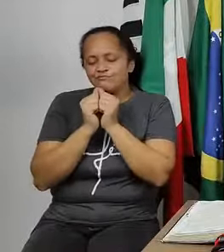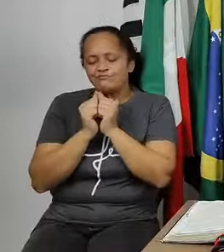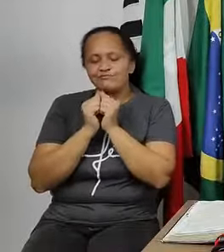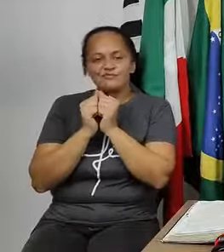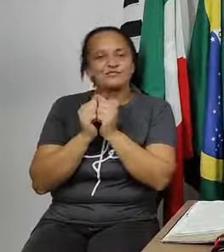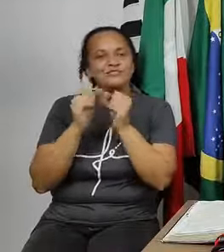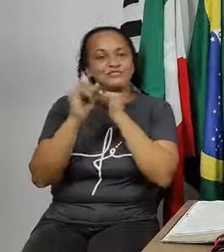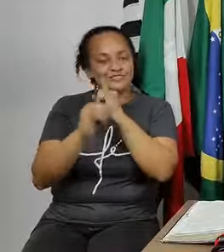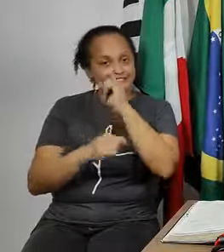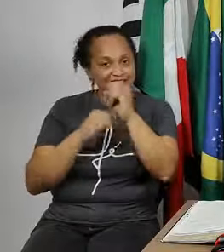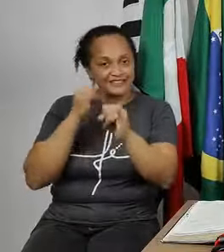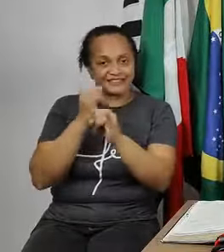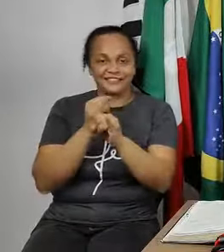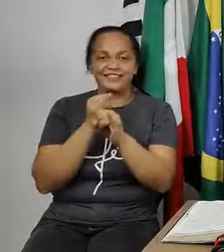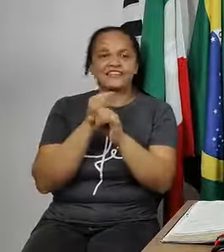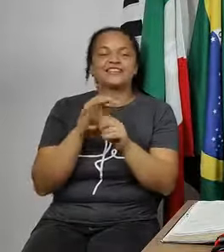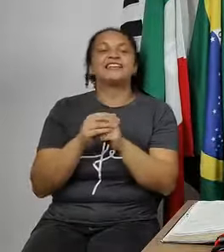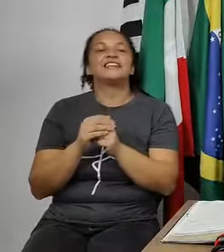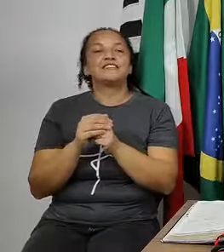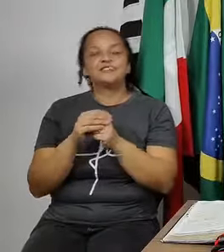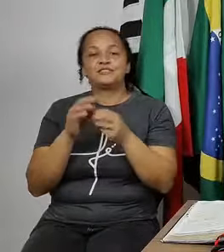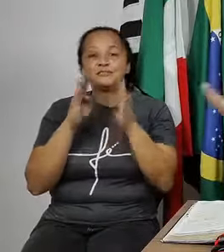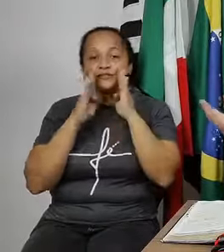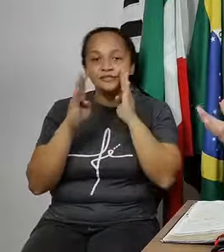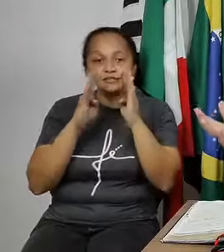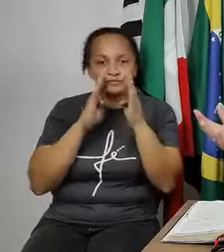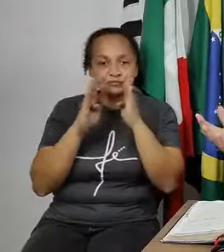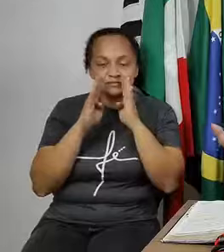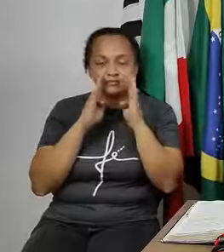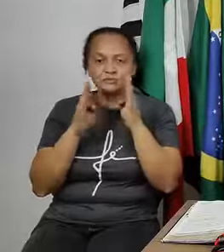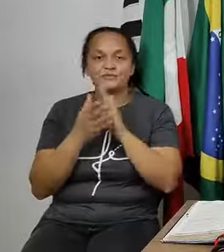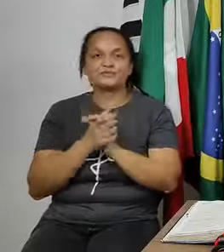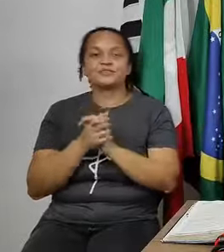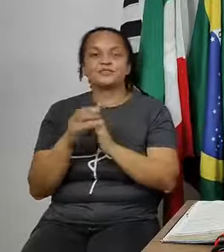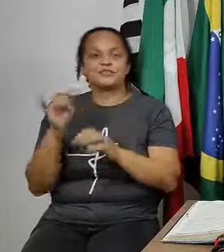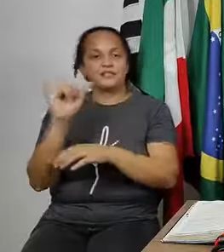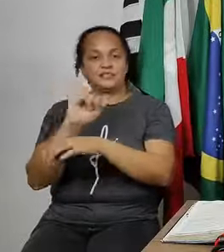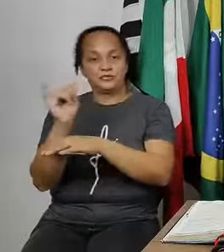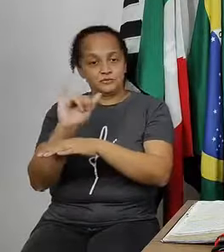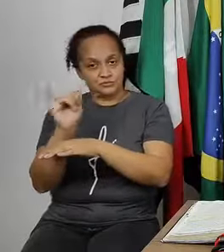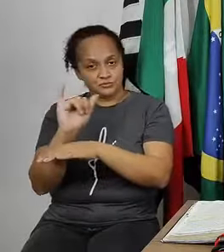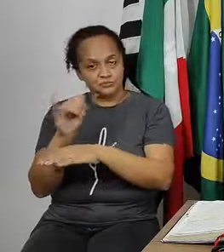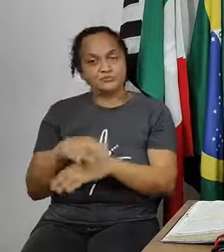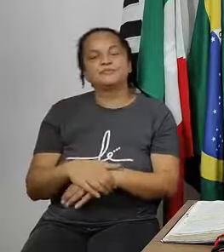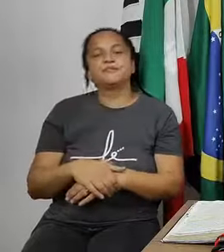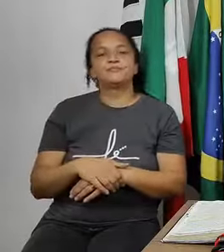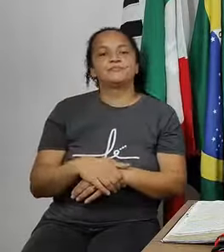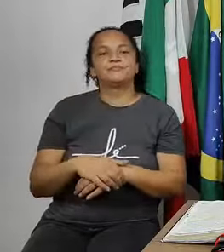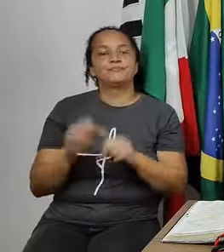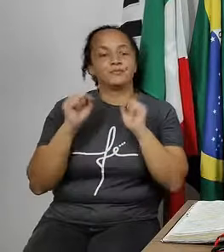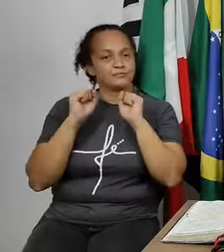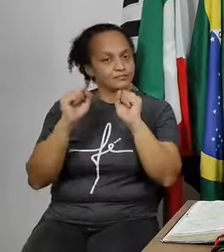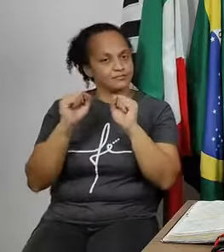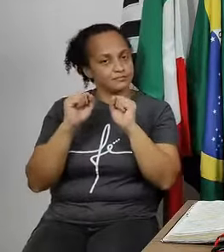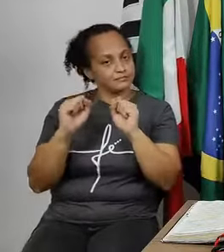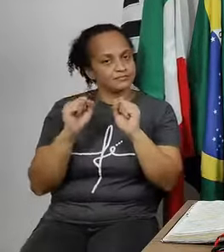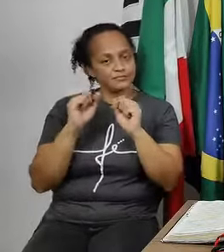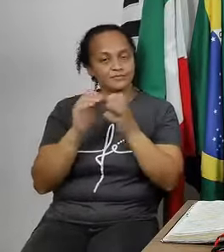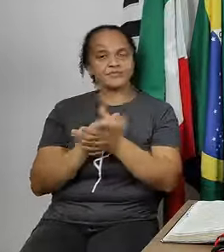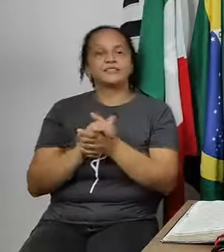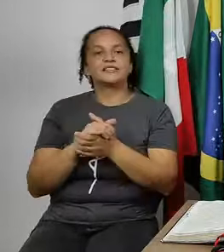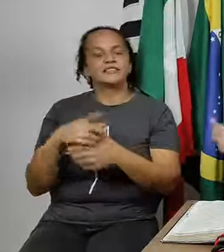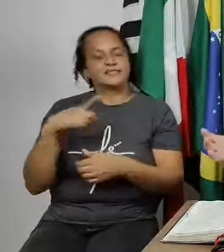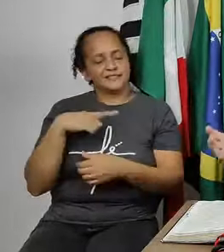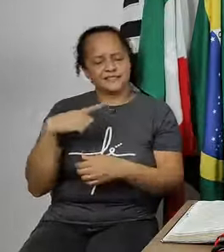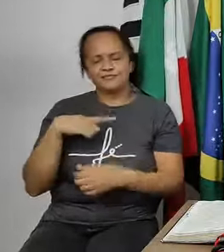internet, da rede social, né? Seja no Facebook, seja no YouTube, para a gente poder